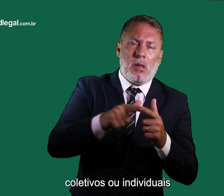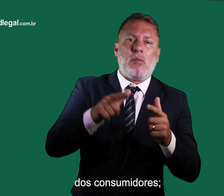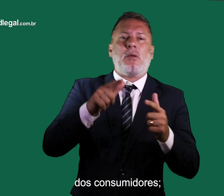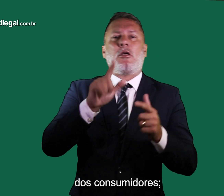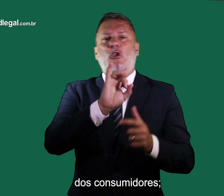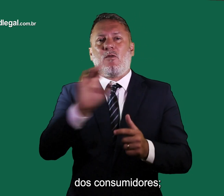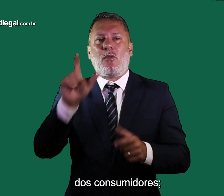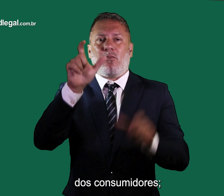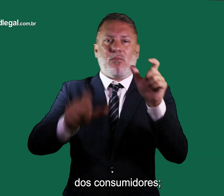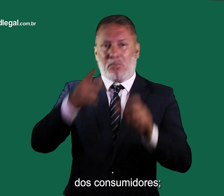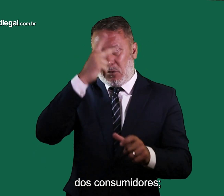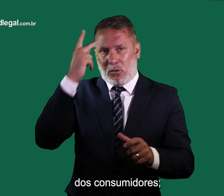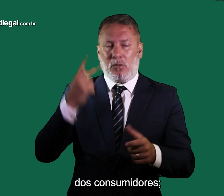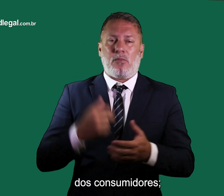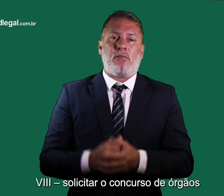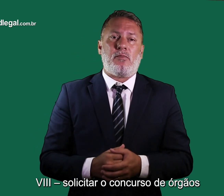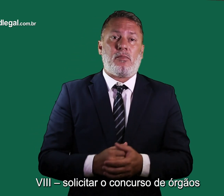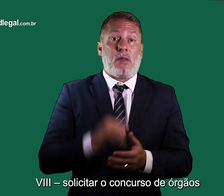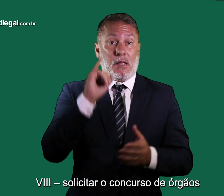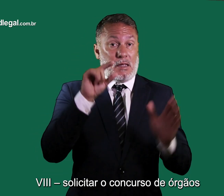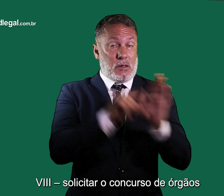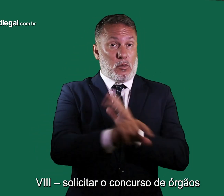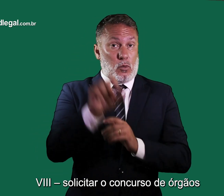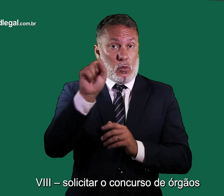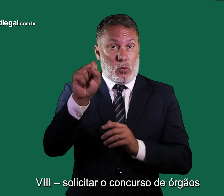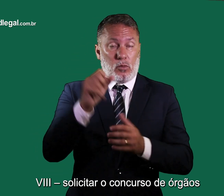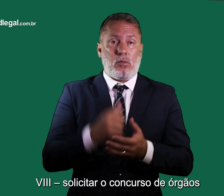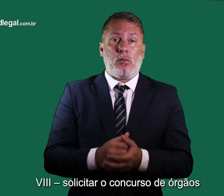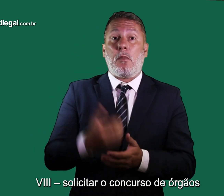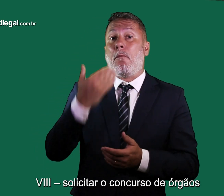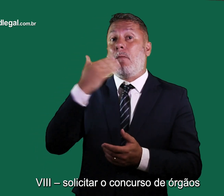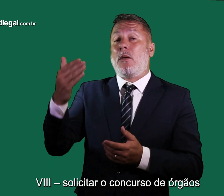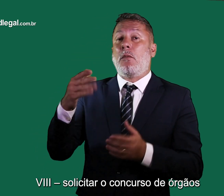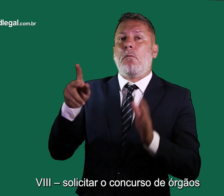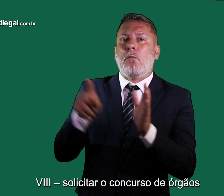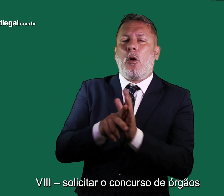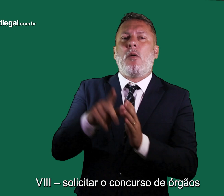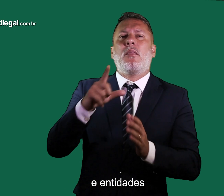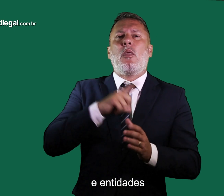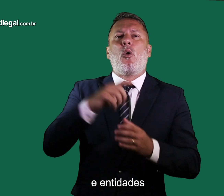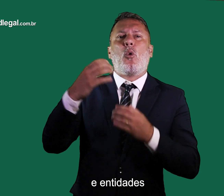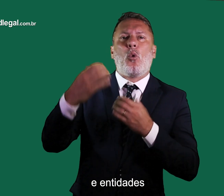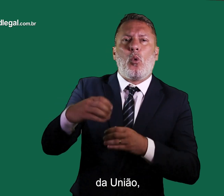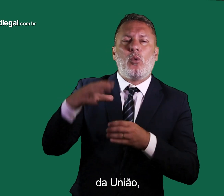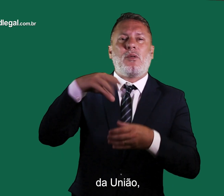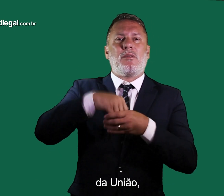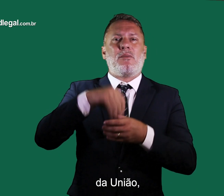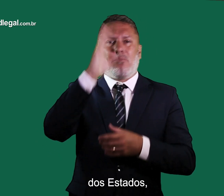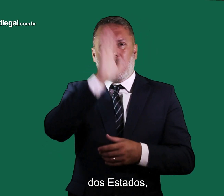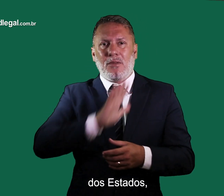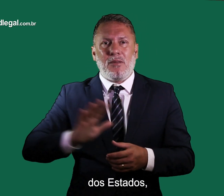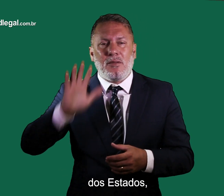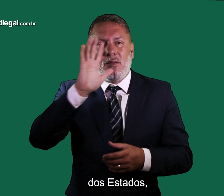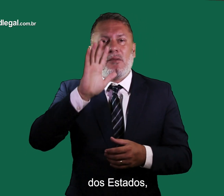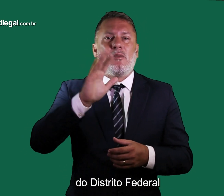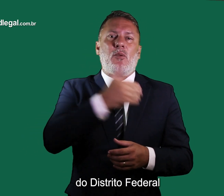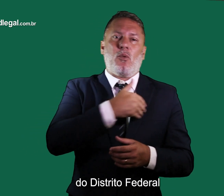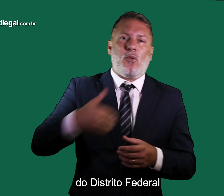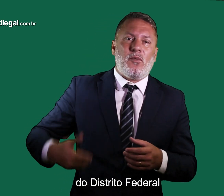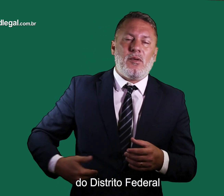dos consumidores. Inciso 8. Solicitar o concurso de órgãos e entidades da União, dos Estados, do Distrito